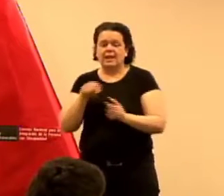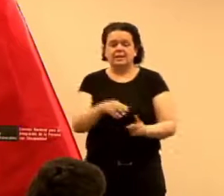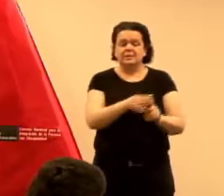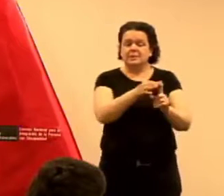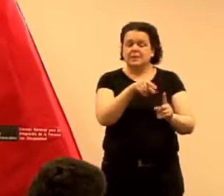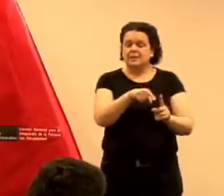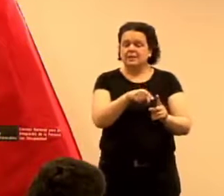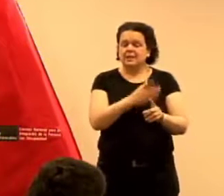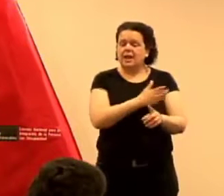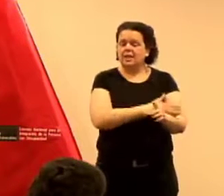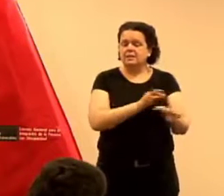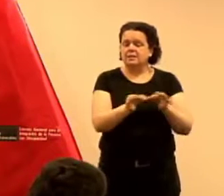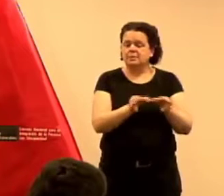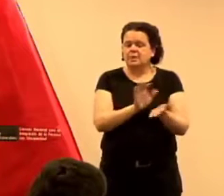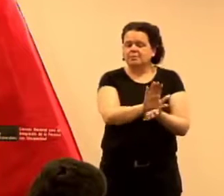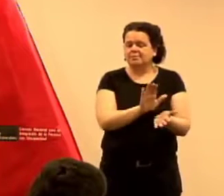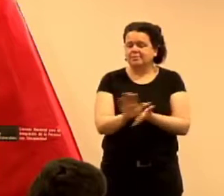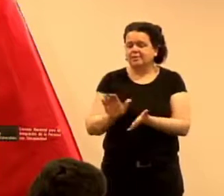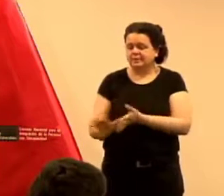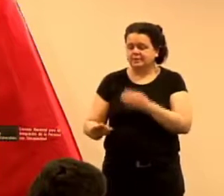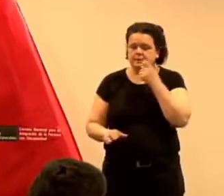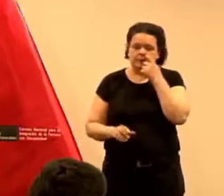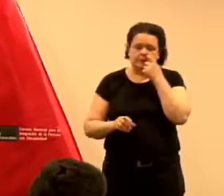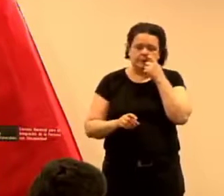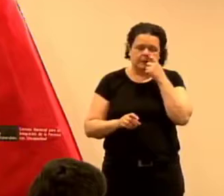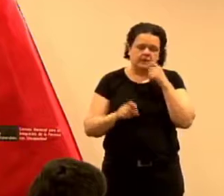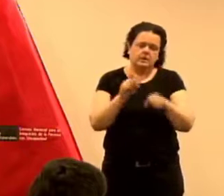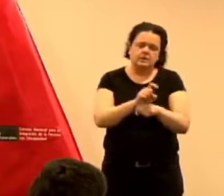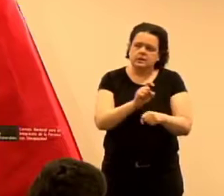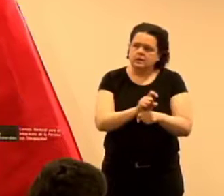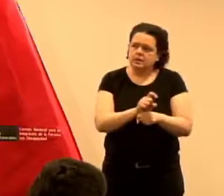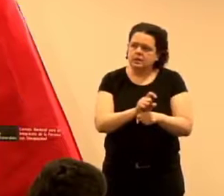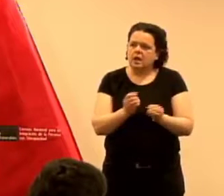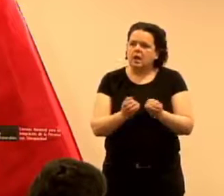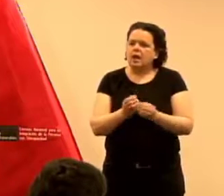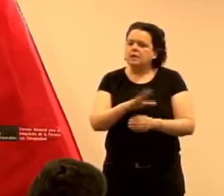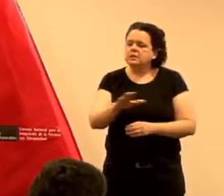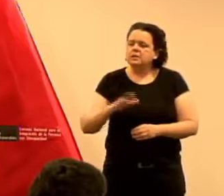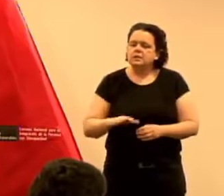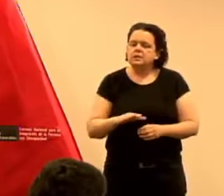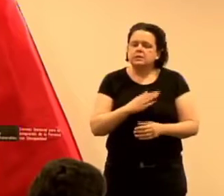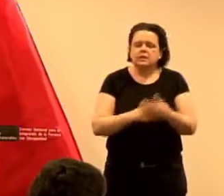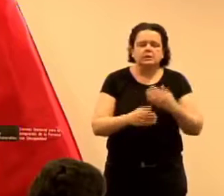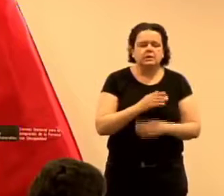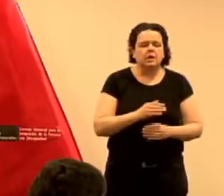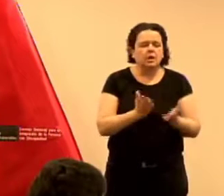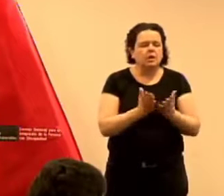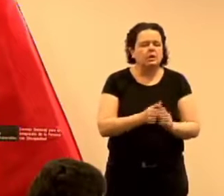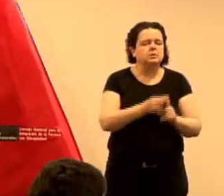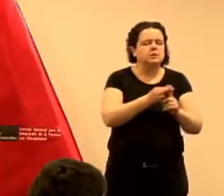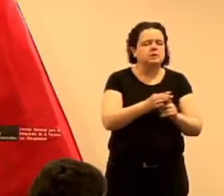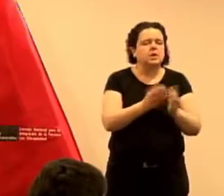justamente a lo que definimos antes como segregación, ¿no? Educar en niños con discapacidad en escuelas especiales. Escuela